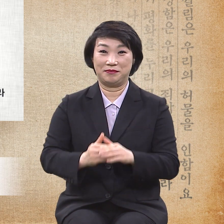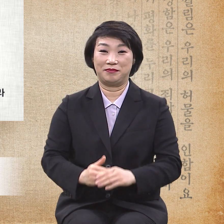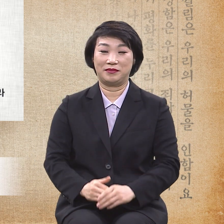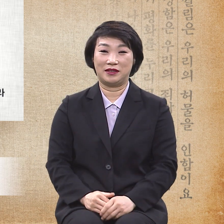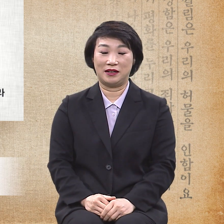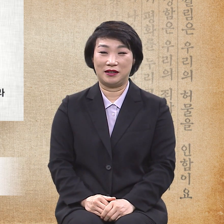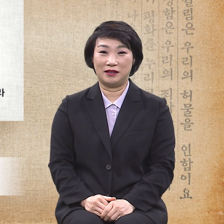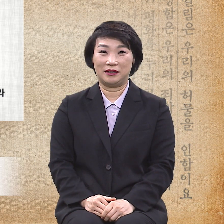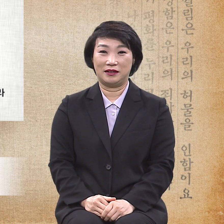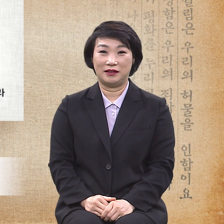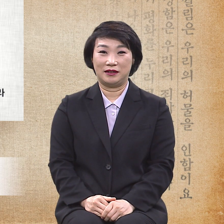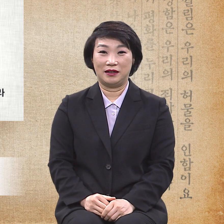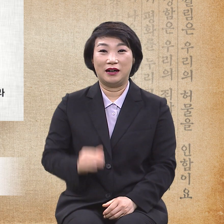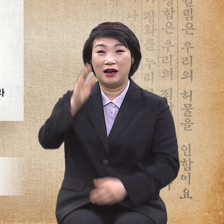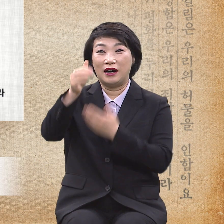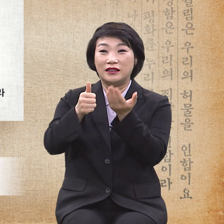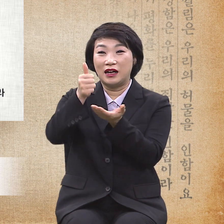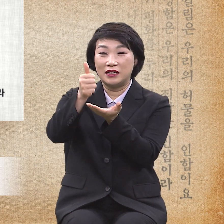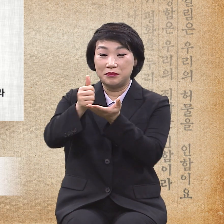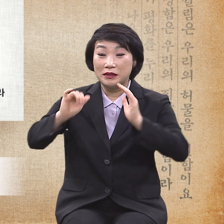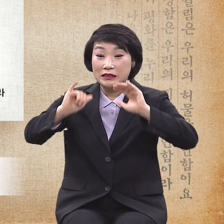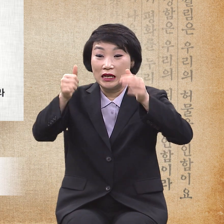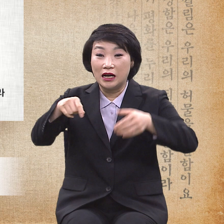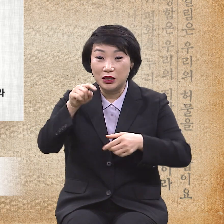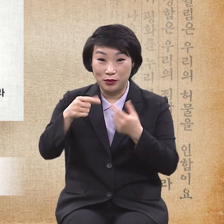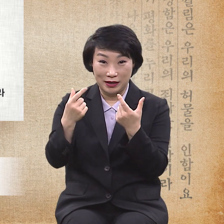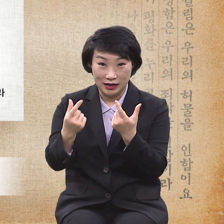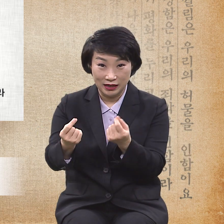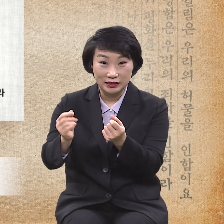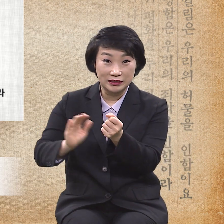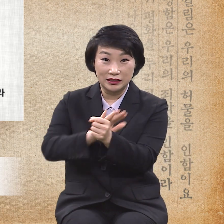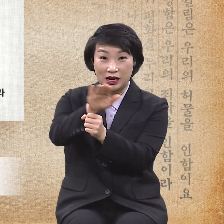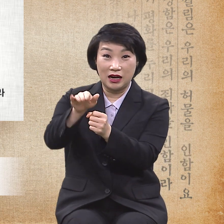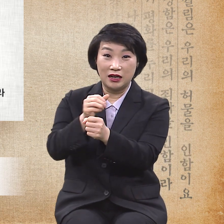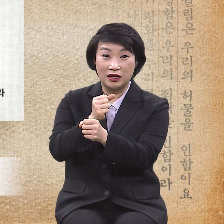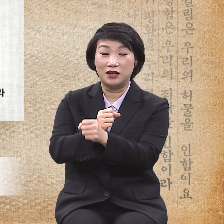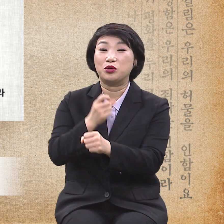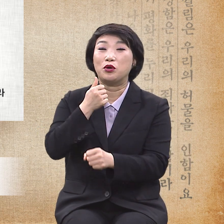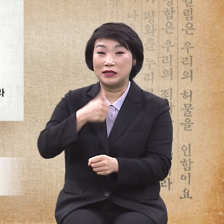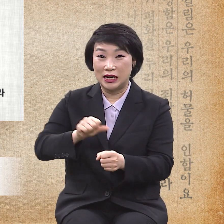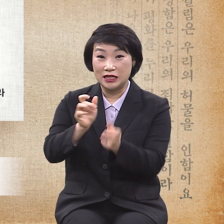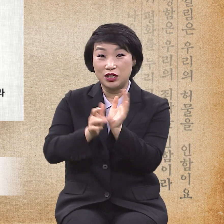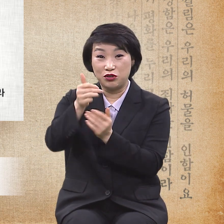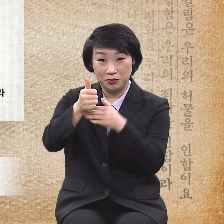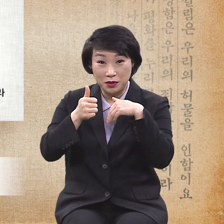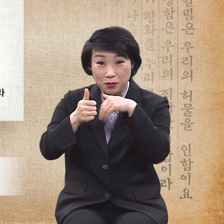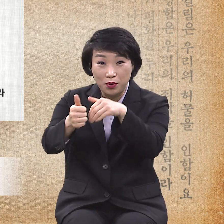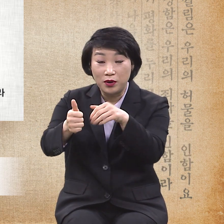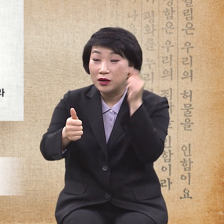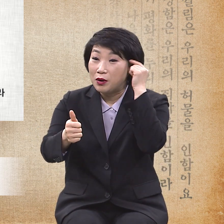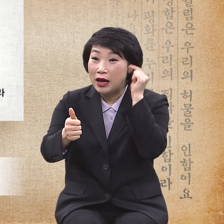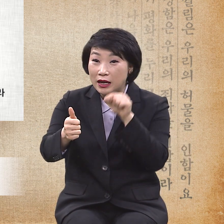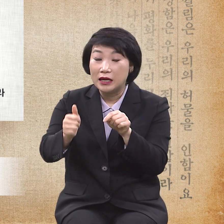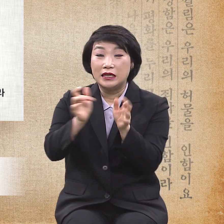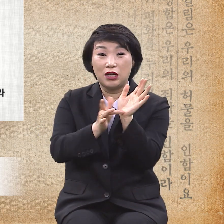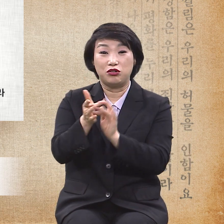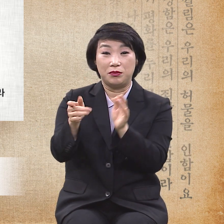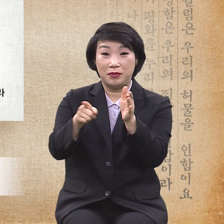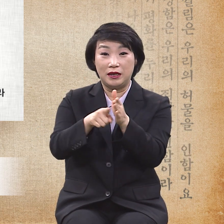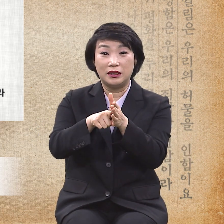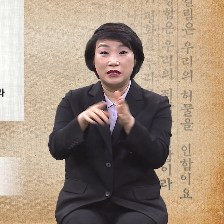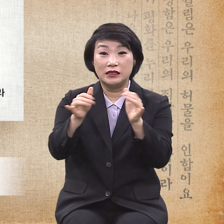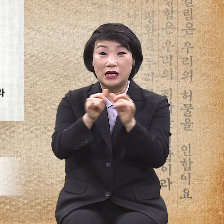21절까지입니다. 하나님이 세상을 이처럼 사랑하사 독생자를 주셨으니 이는 저를 믿는